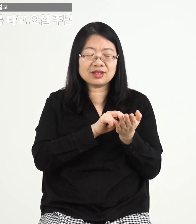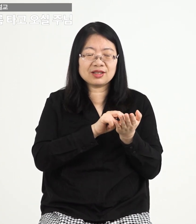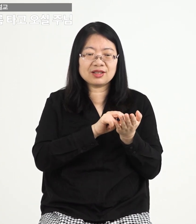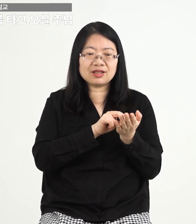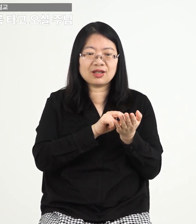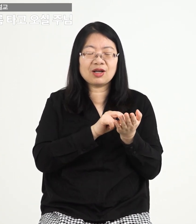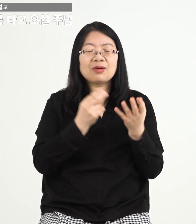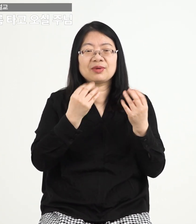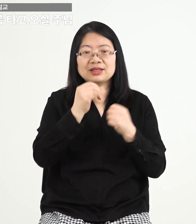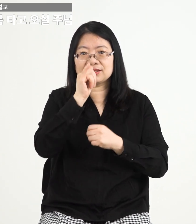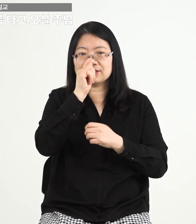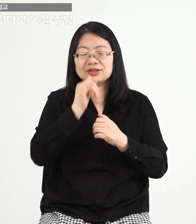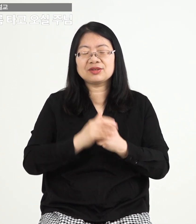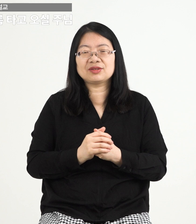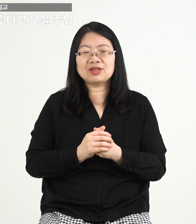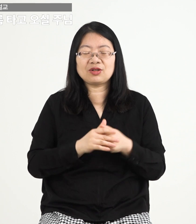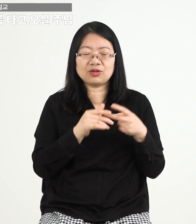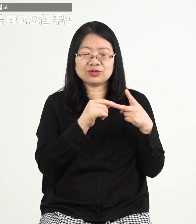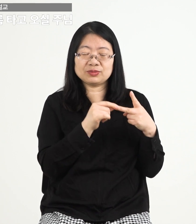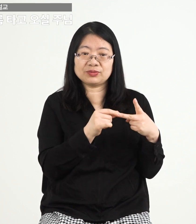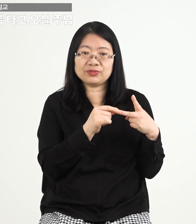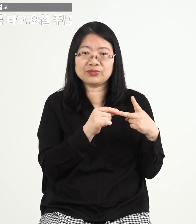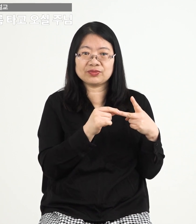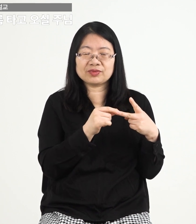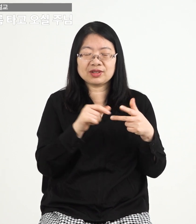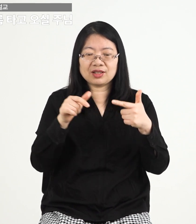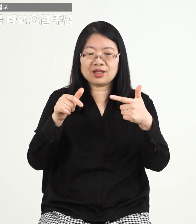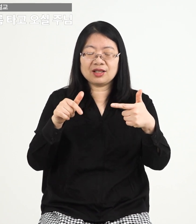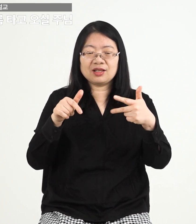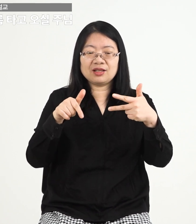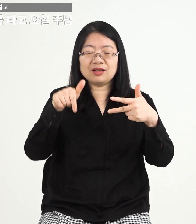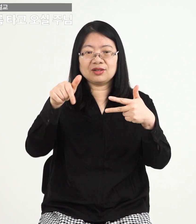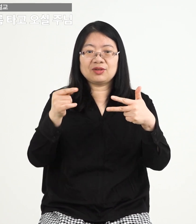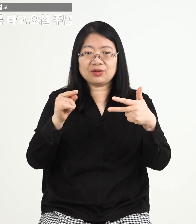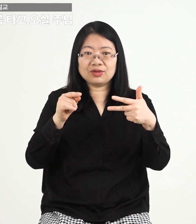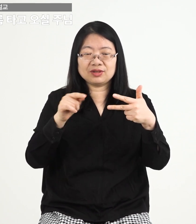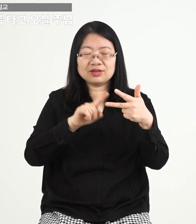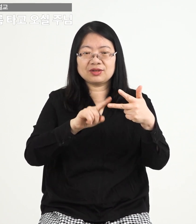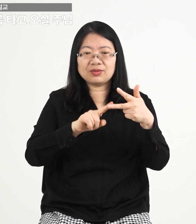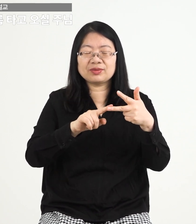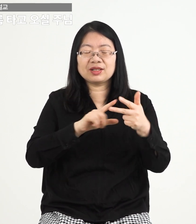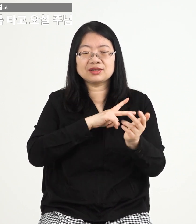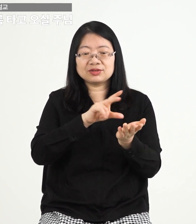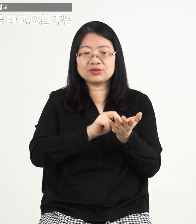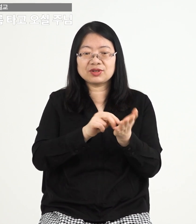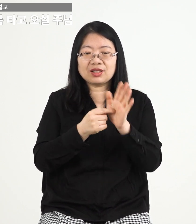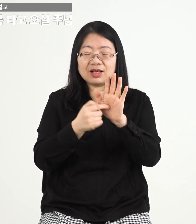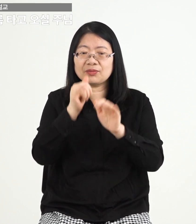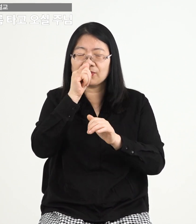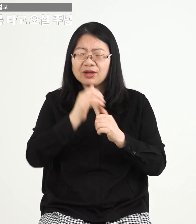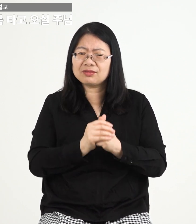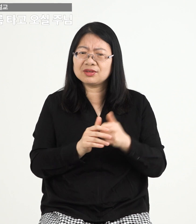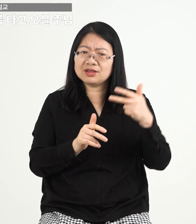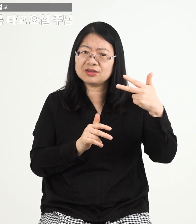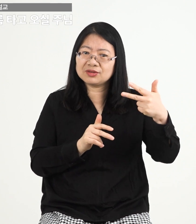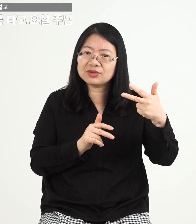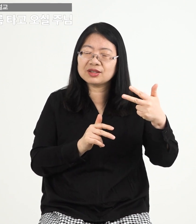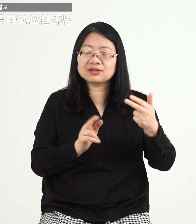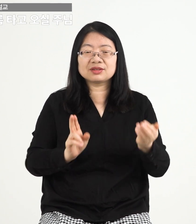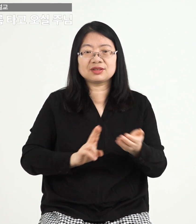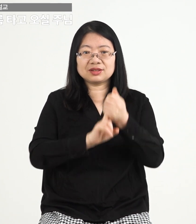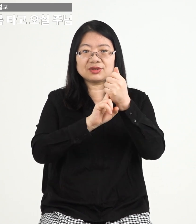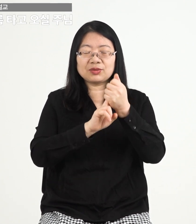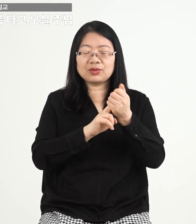굉장히 겹칩니다. 두 번째, 일곱이라는 테마가 굉장히 겹칩니다. 7가지